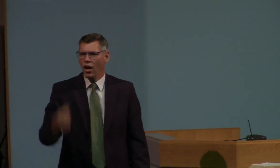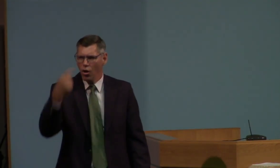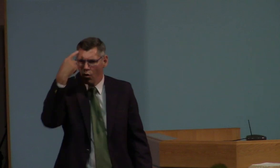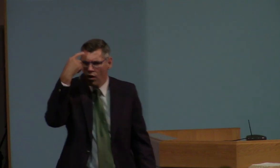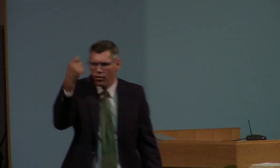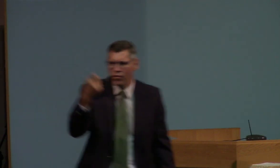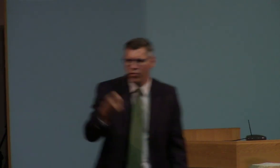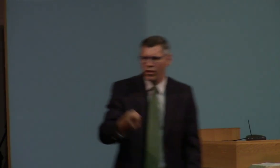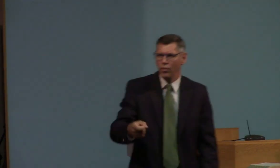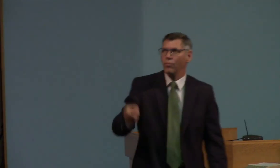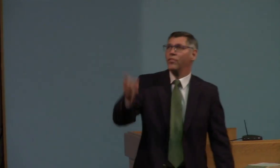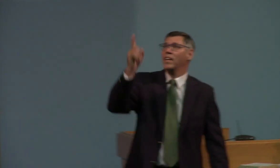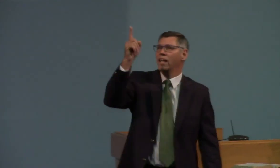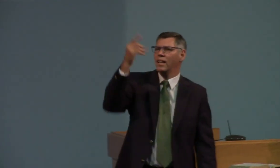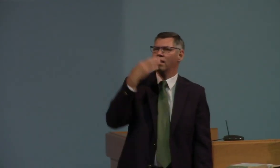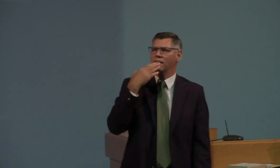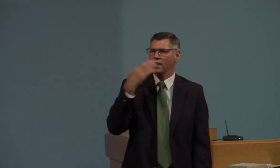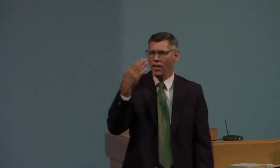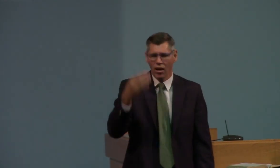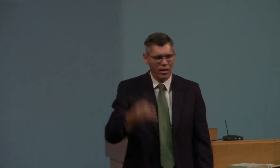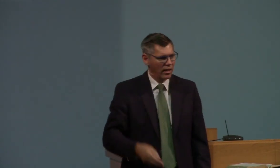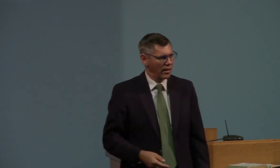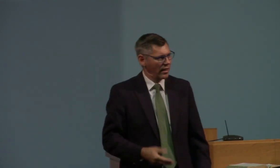Geloof gaan om vir die Here te sê dankie en te eer.